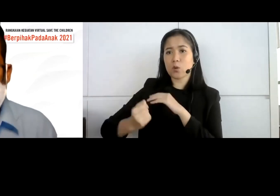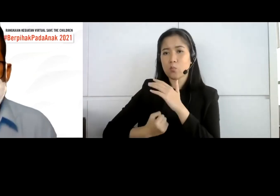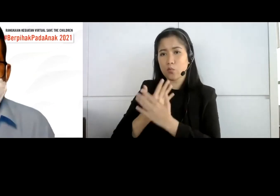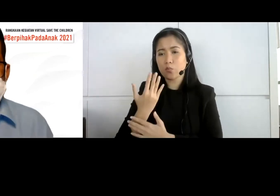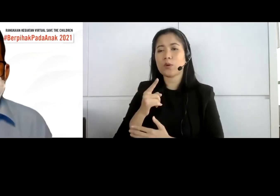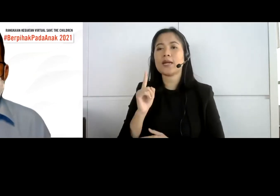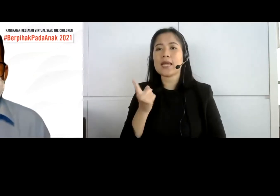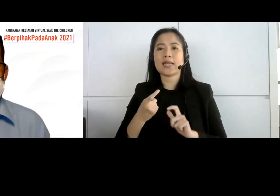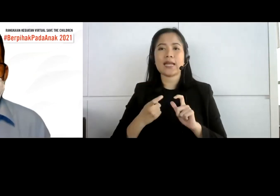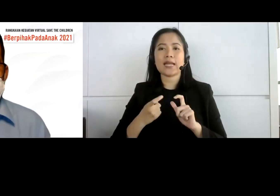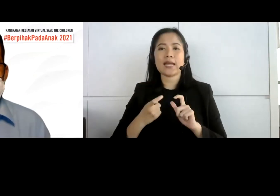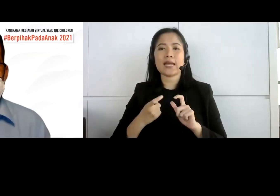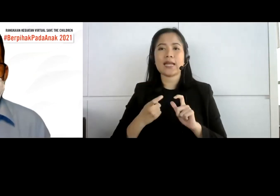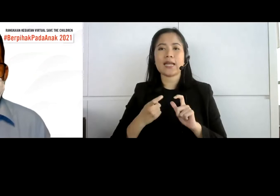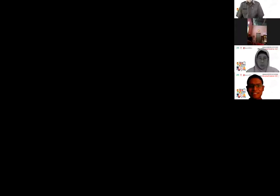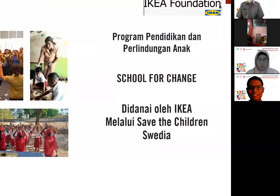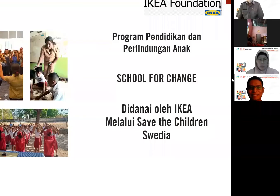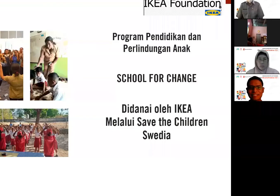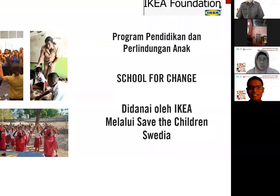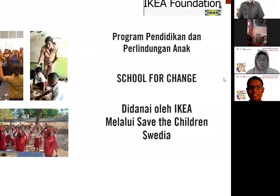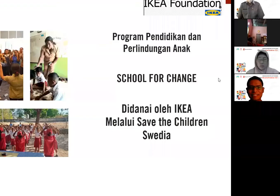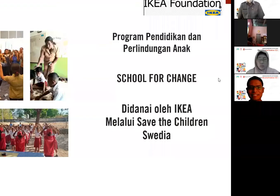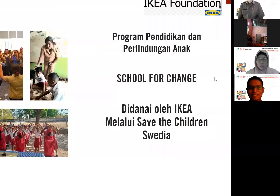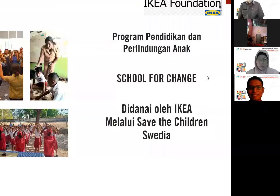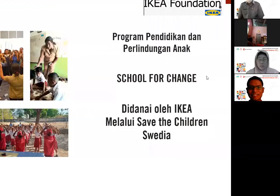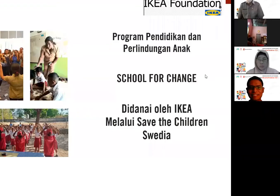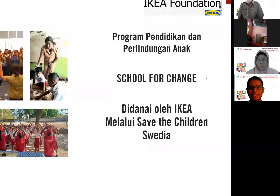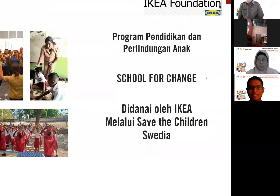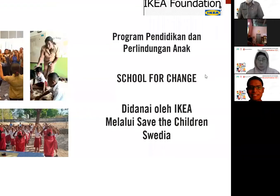Children di Kabupaten Kupang bersama 56 sekolah,